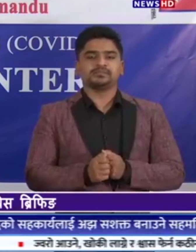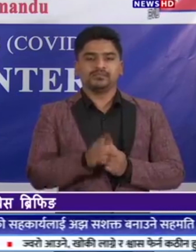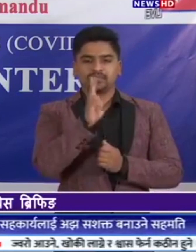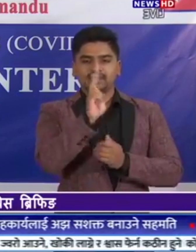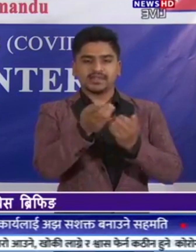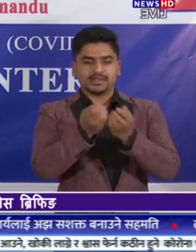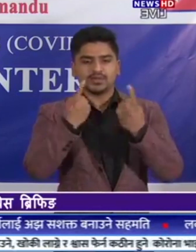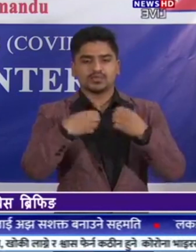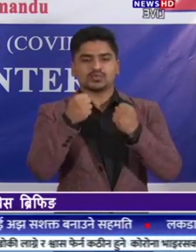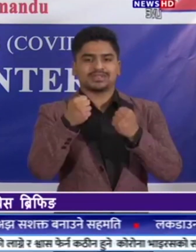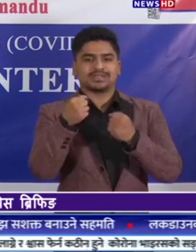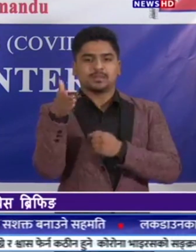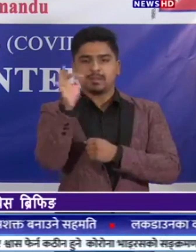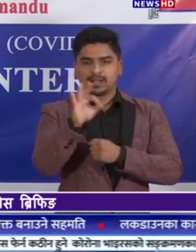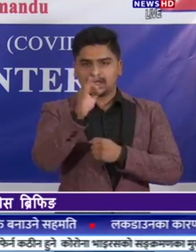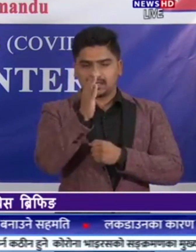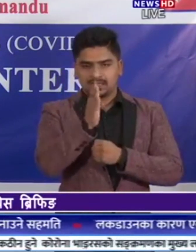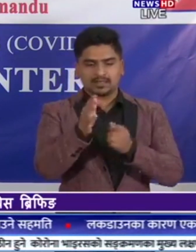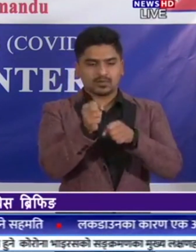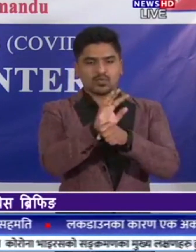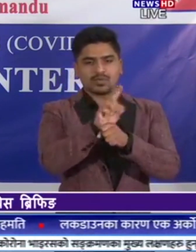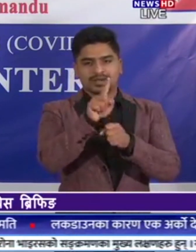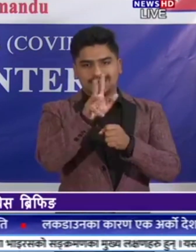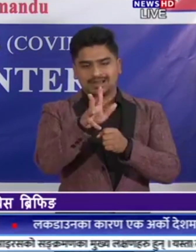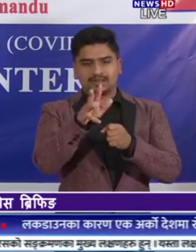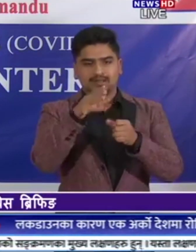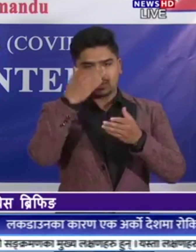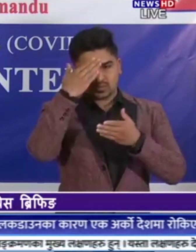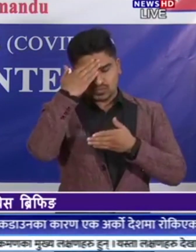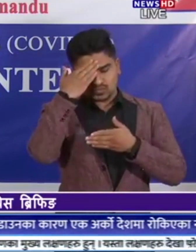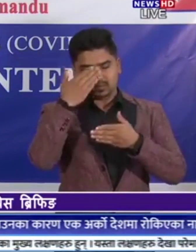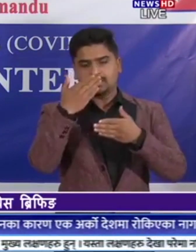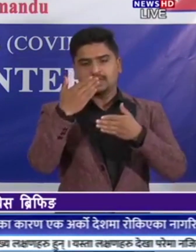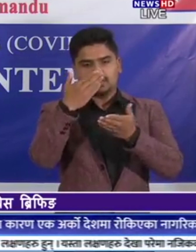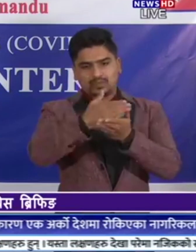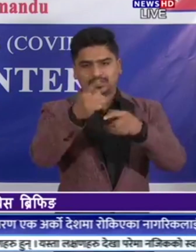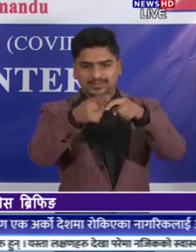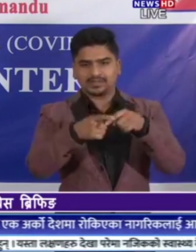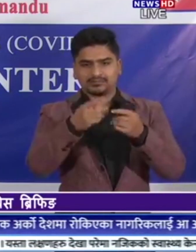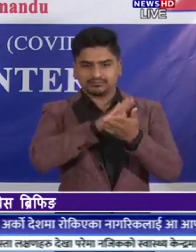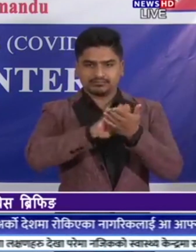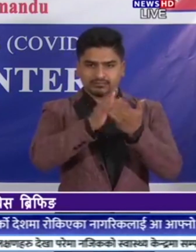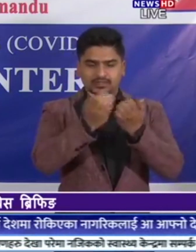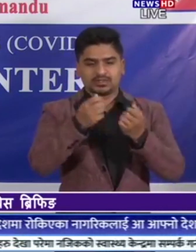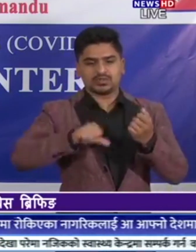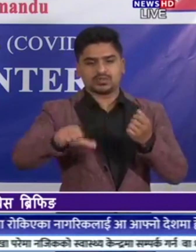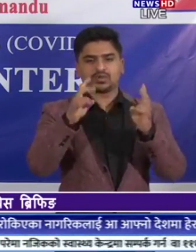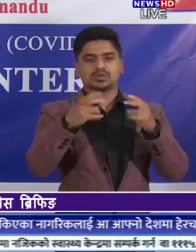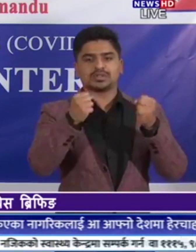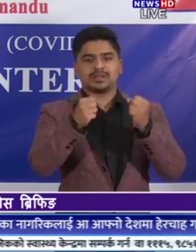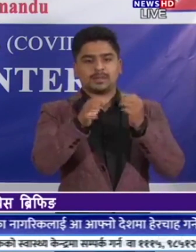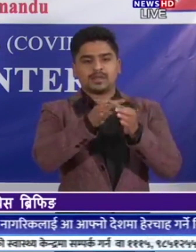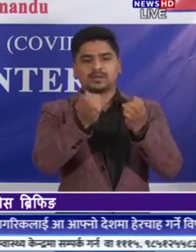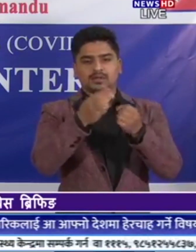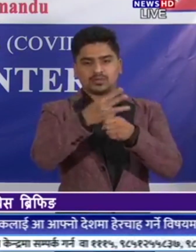तेसे गरी स्वास्तितता जन संगे मंत्रालाय ले यो COVID-19 को रोख्ताम निएंतन निदान र उपचार को लागी जन सक्ती बेवस्तापन करने